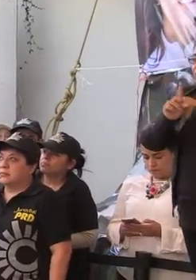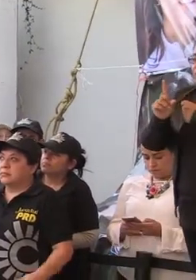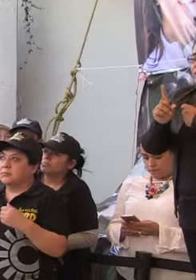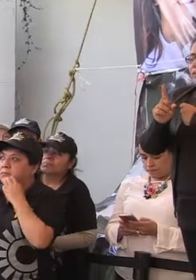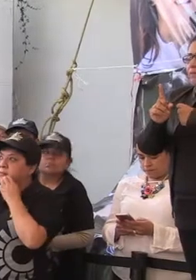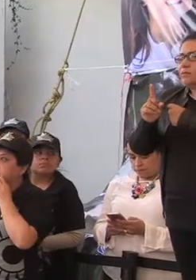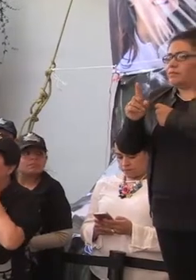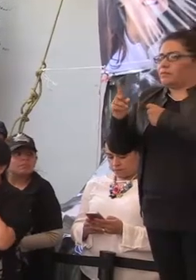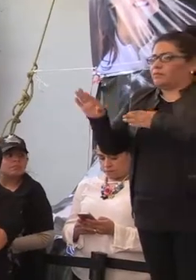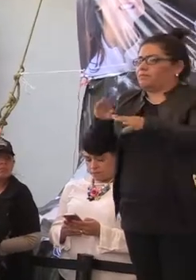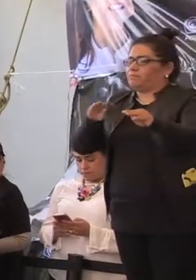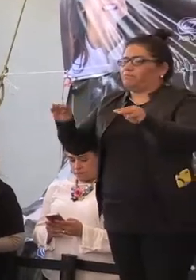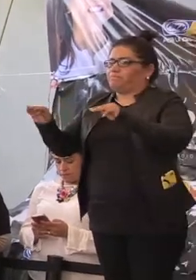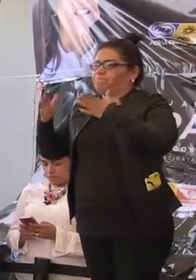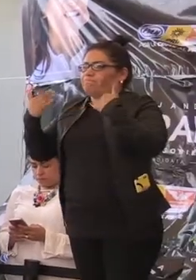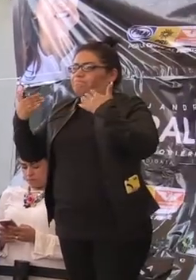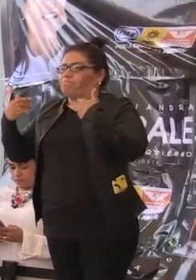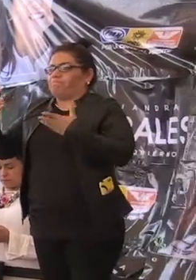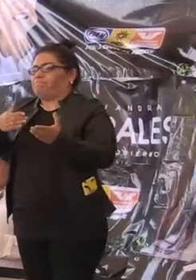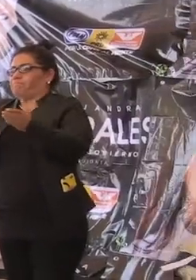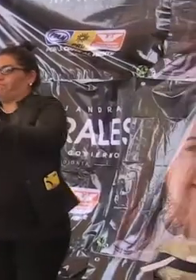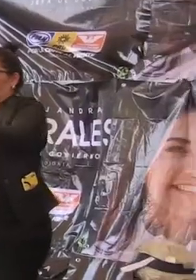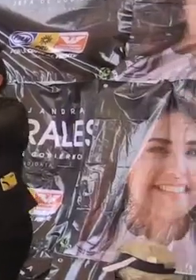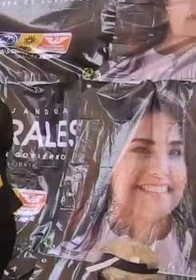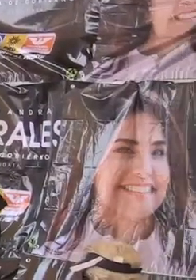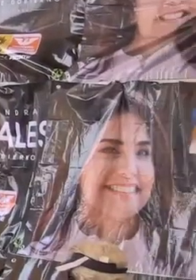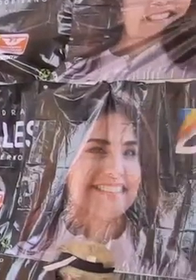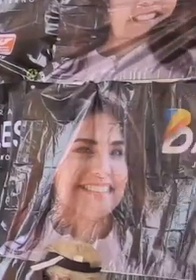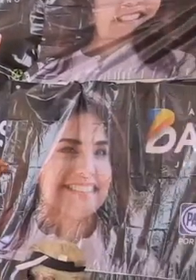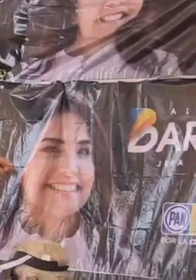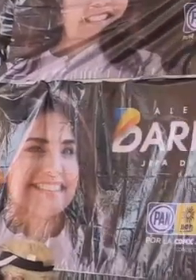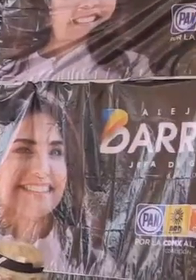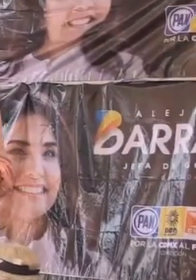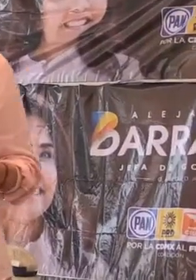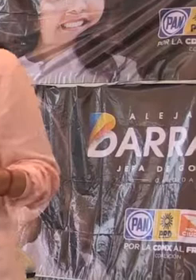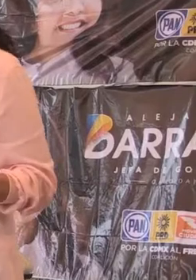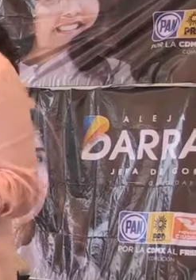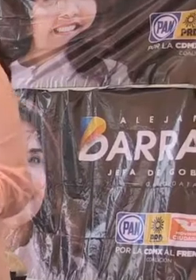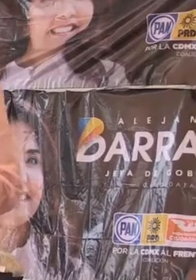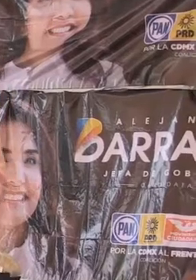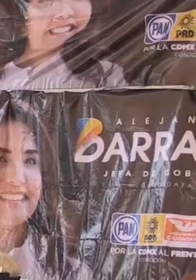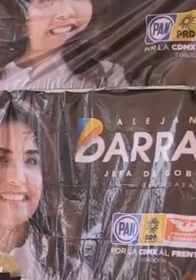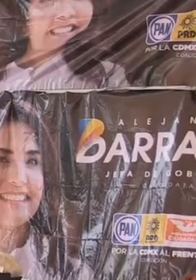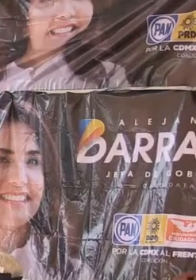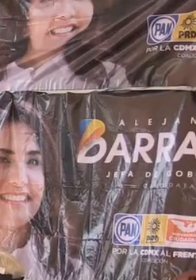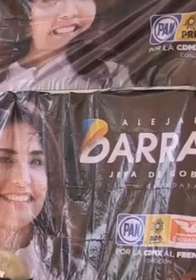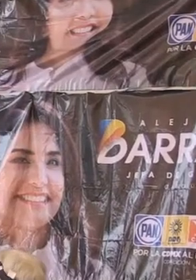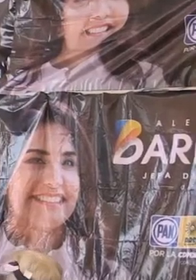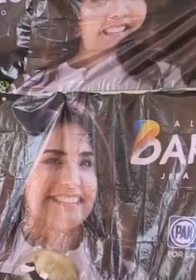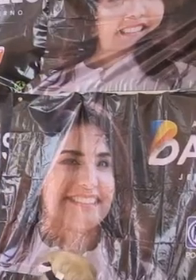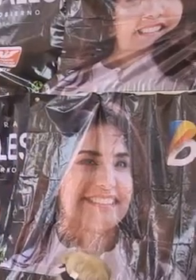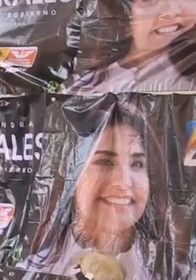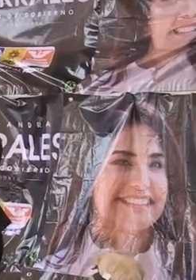fuertes de movilidad. No hay manera de llegar a Xochimilco sin que parezca un reto al destino, ¿no es cierto?